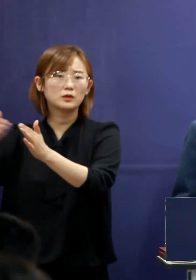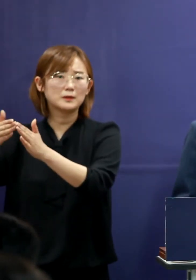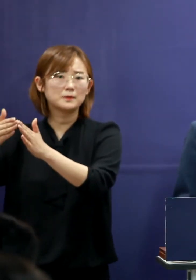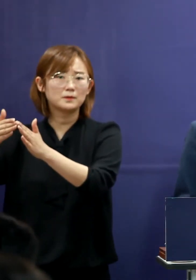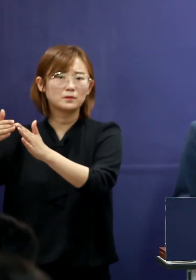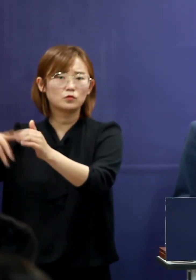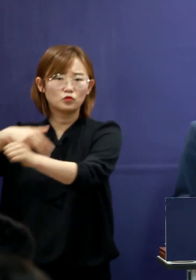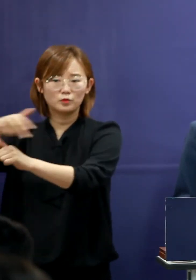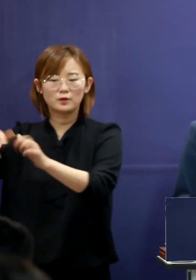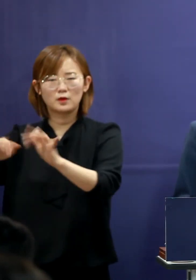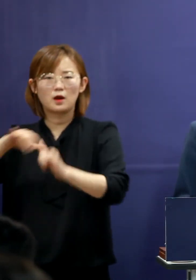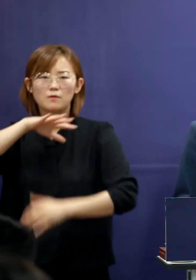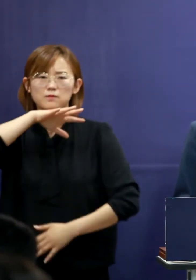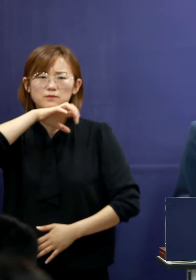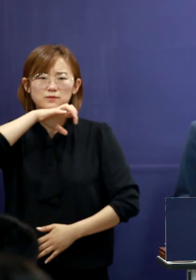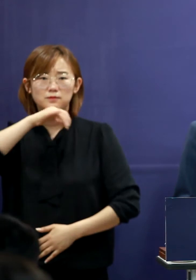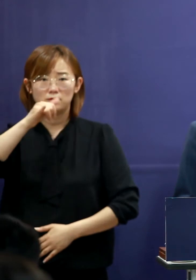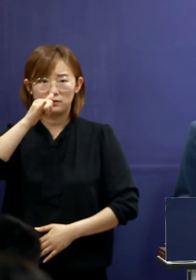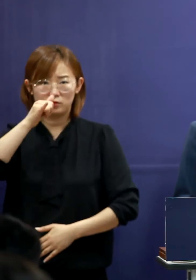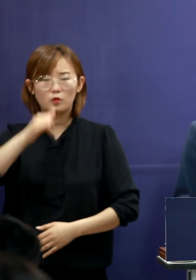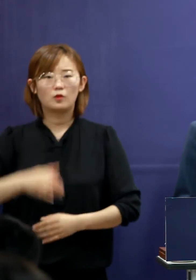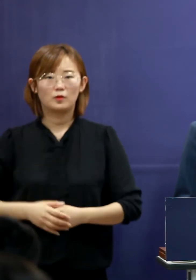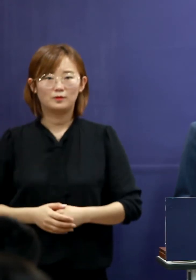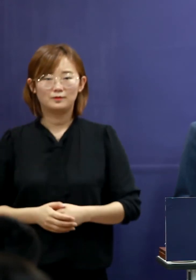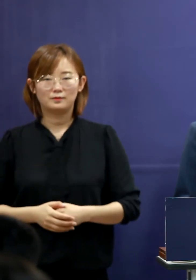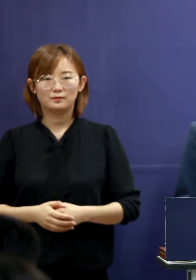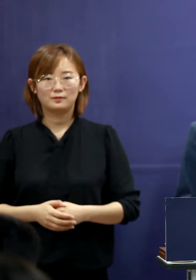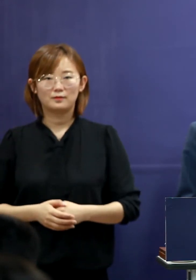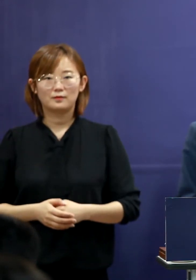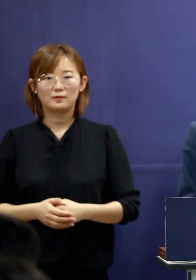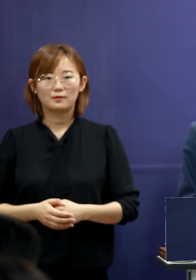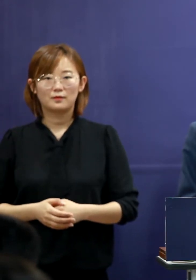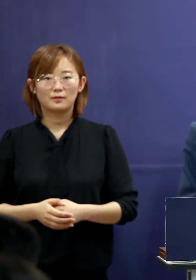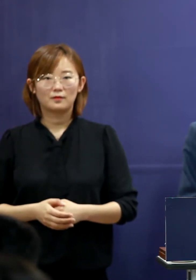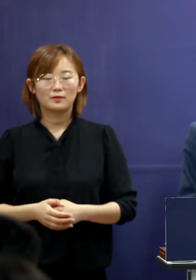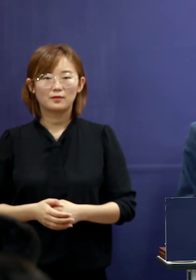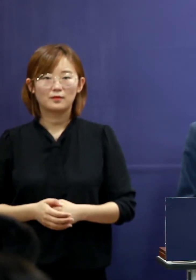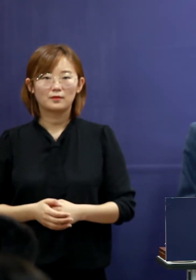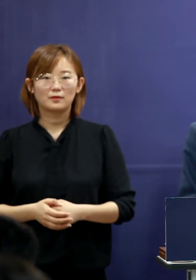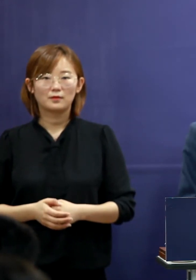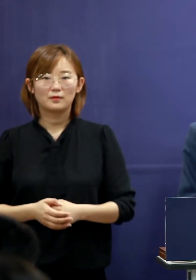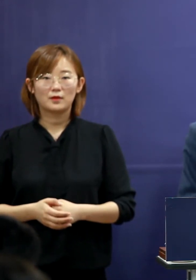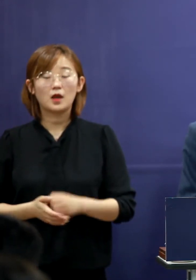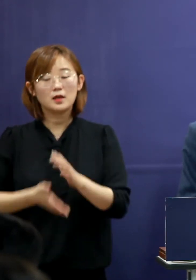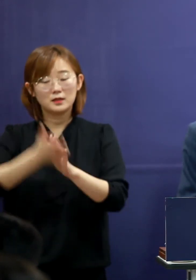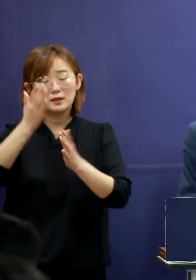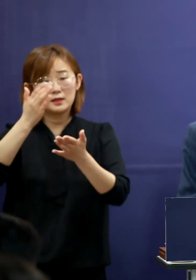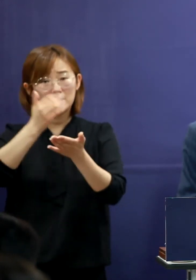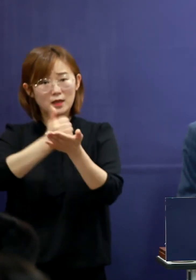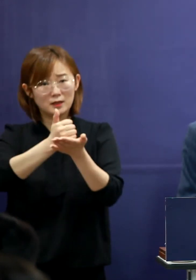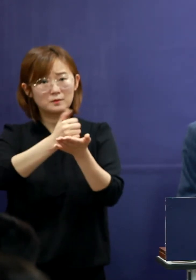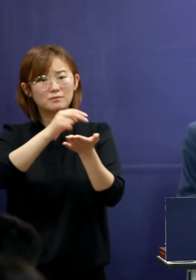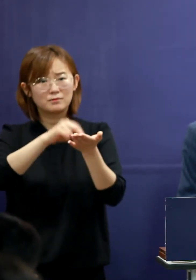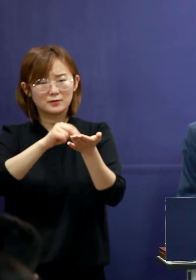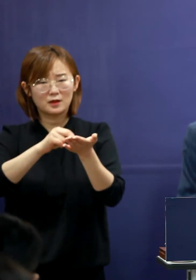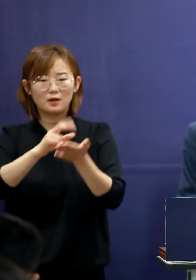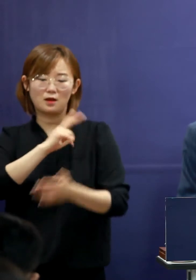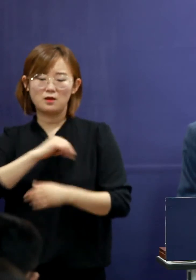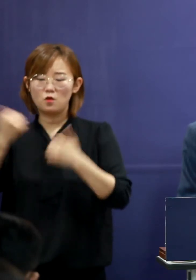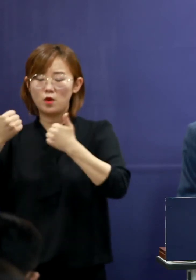지난번에 또 시장님께서도 의회에서 또 답변을 하셨지만, 여러 가지 고려를 하셔서 그렇게 하신 것